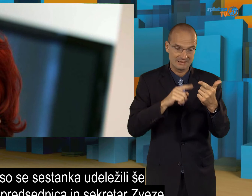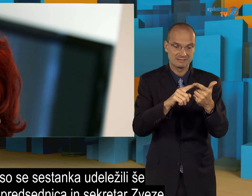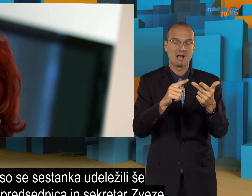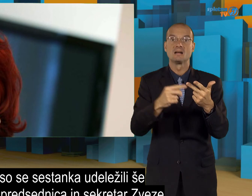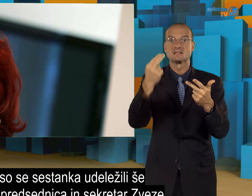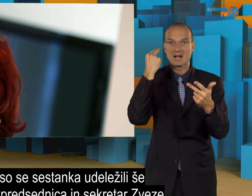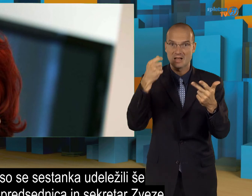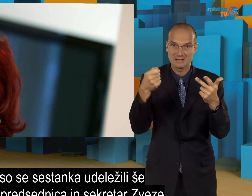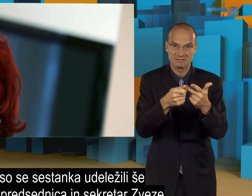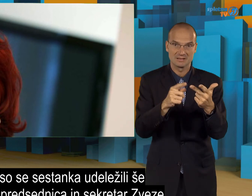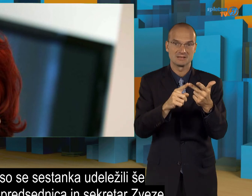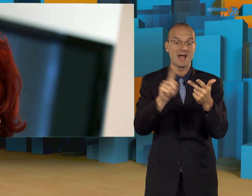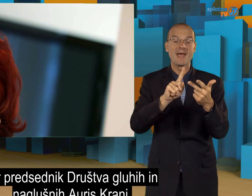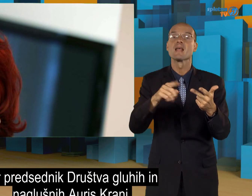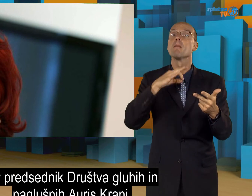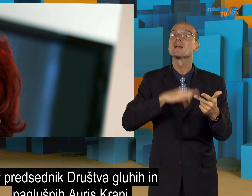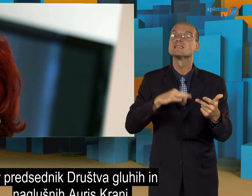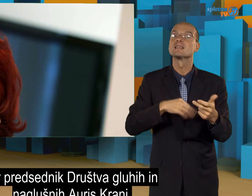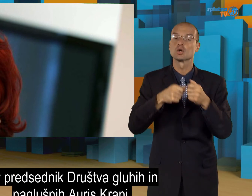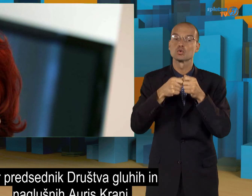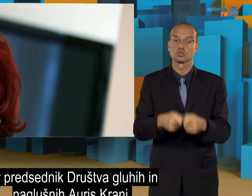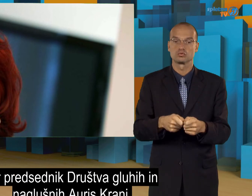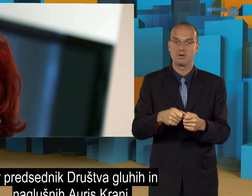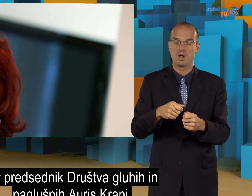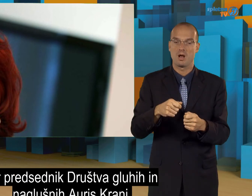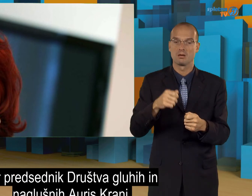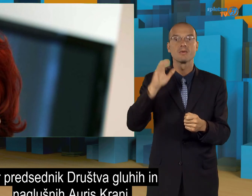ter predsednik Društva gluhih in naglušnih Auris Kran.